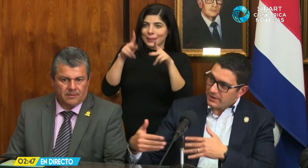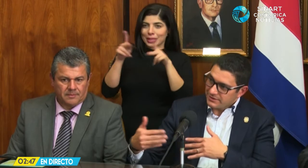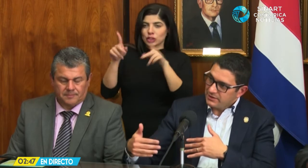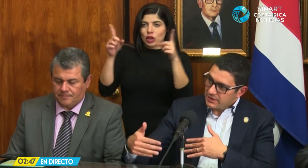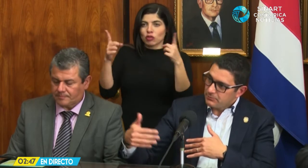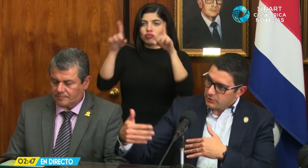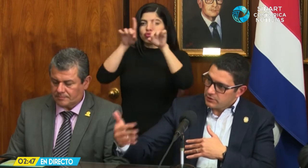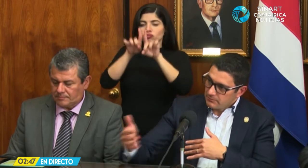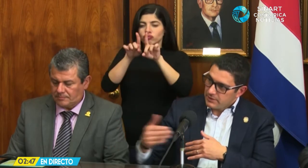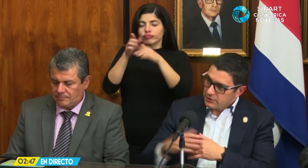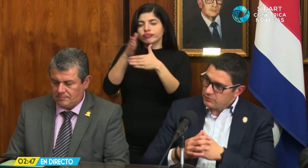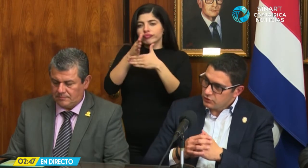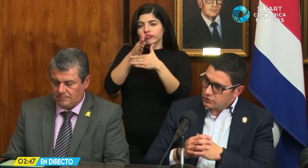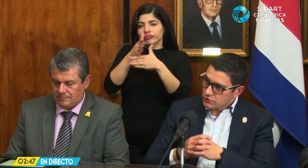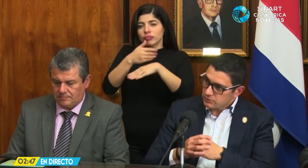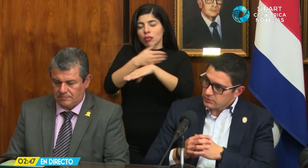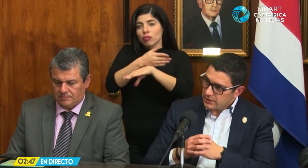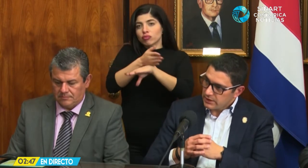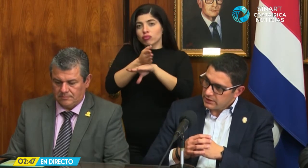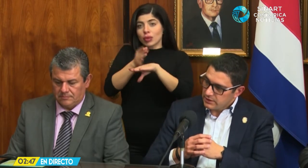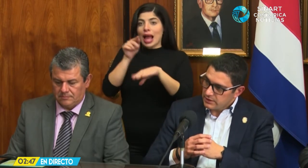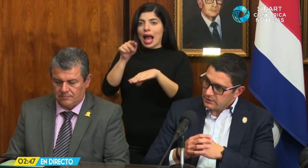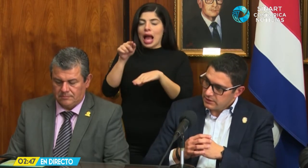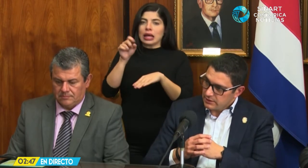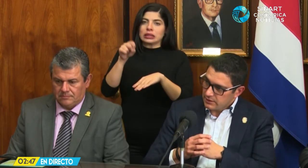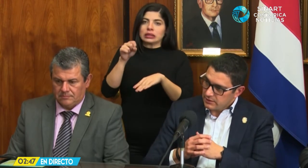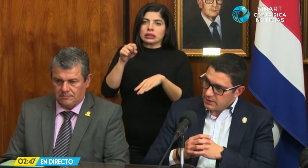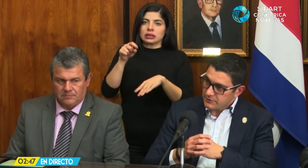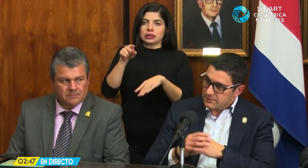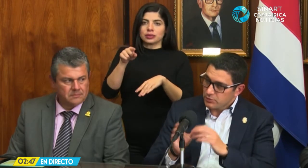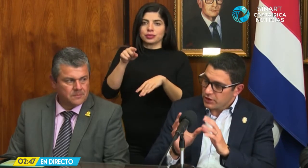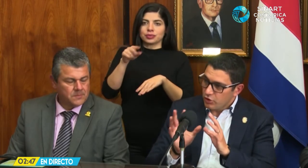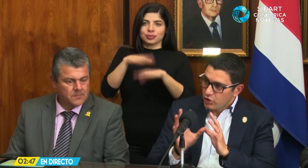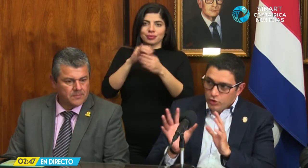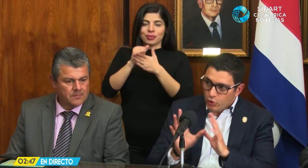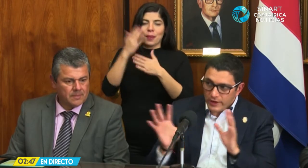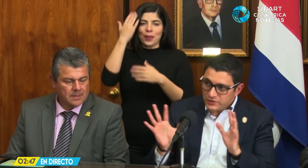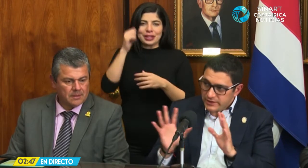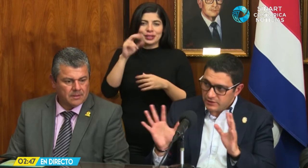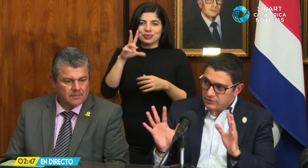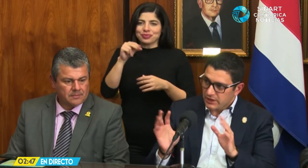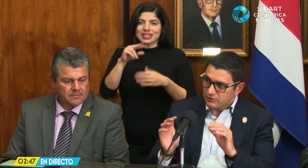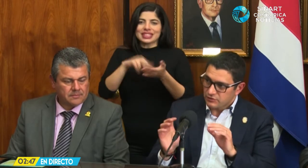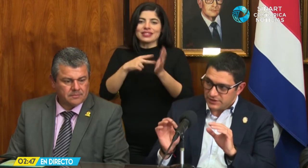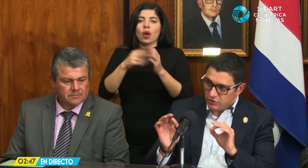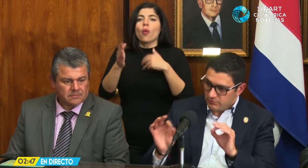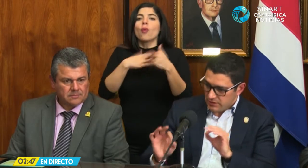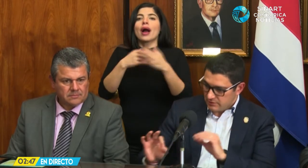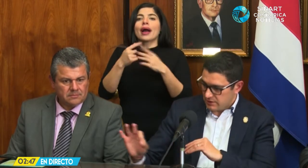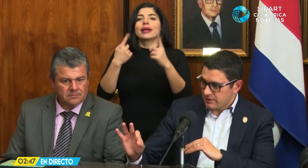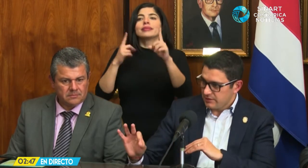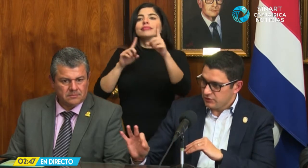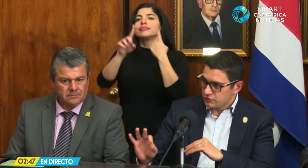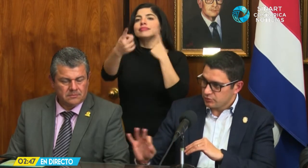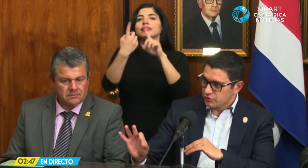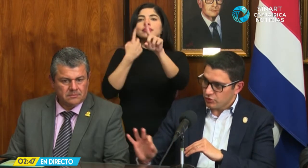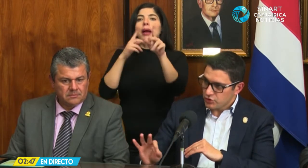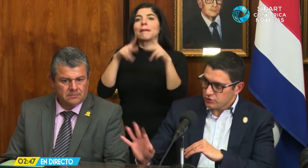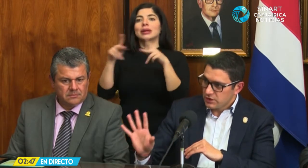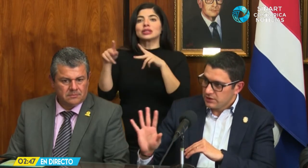un compartir ya por varios minutos, ¿verdad?, al respecto, porque no es cualquier contacto. No es que yo ya transgredí